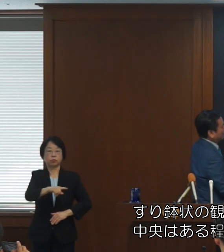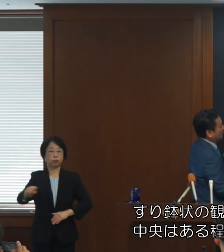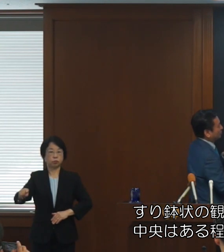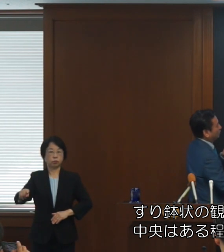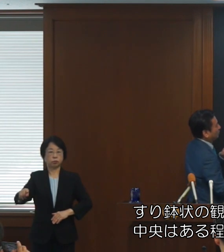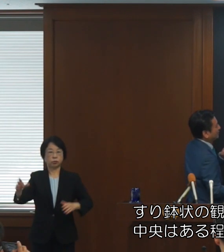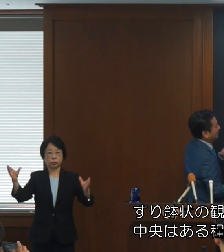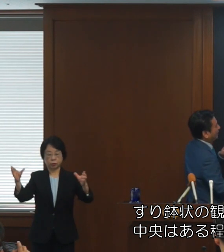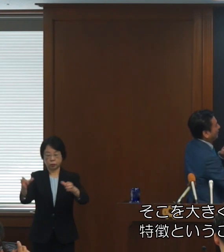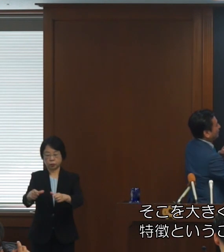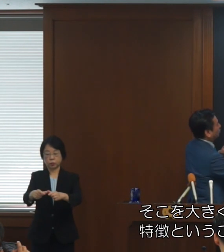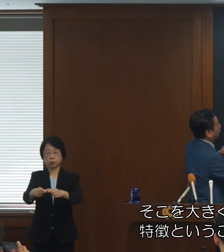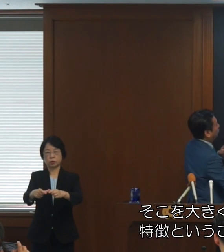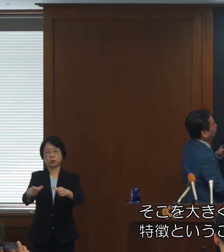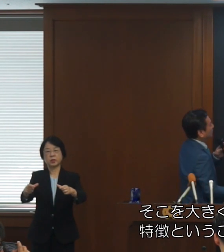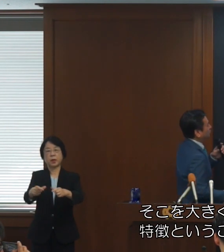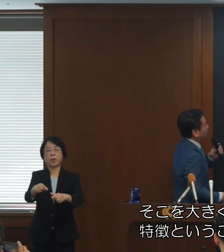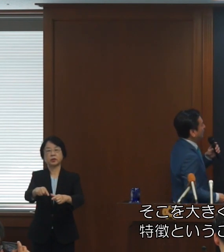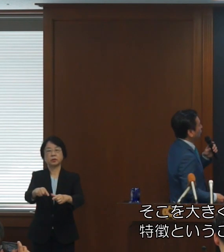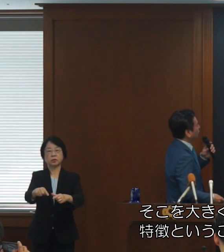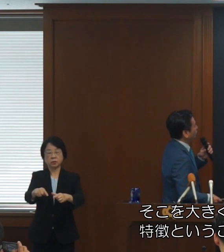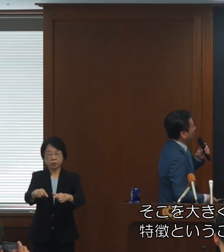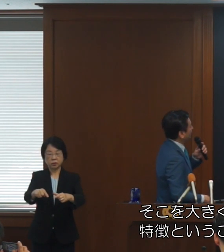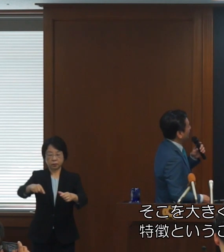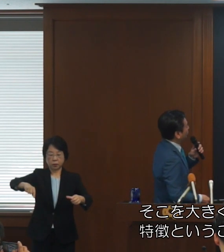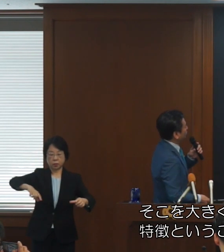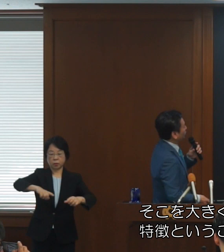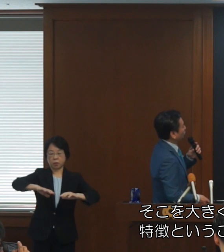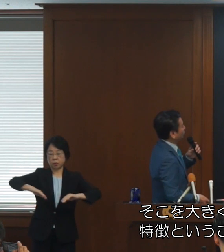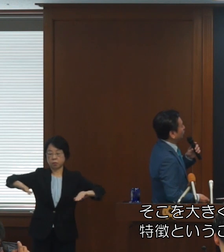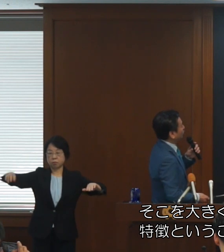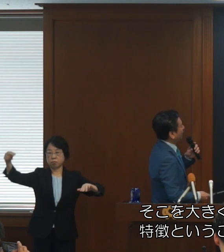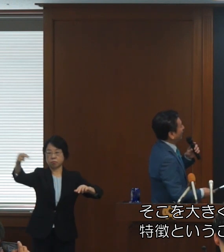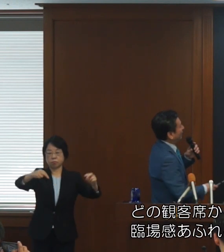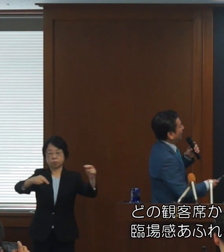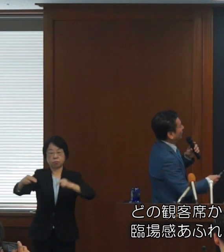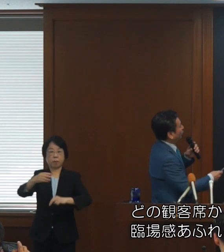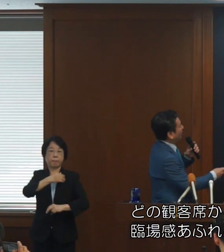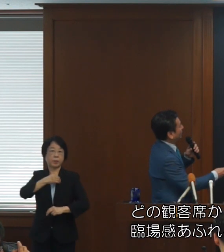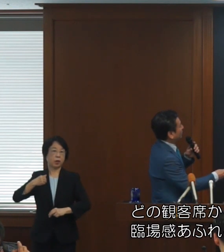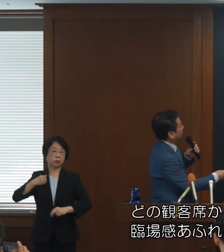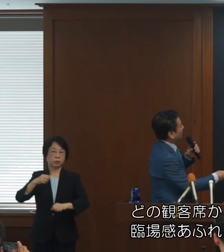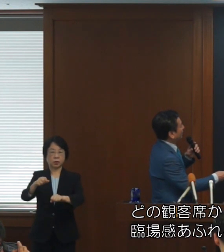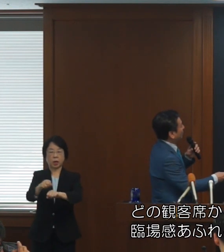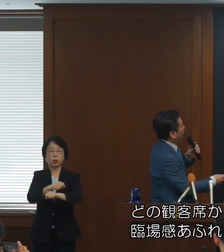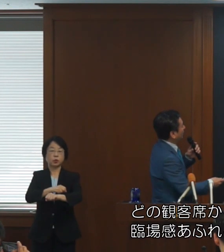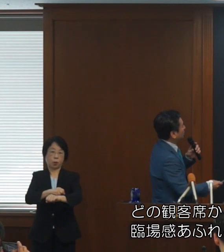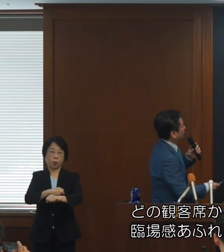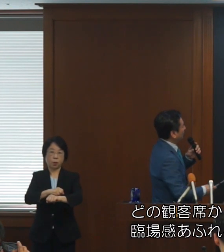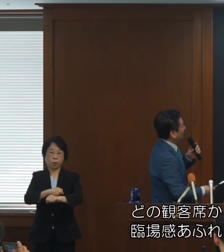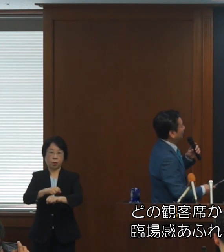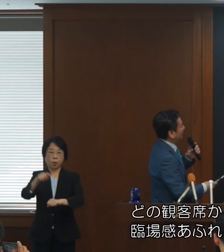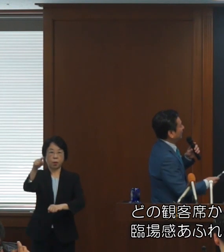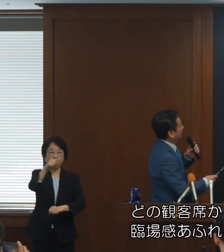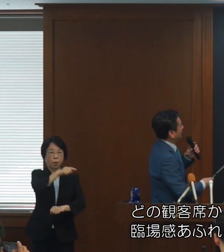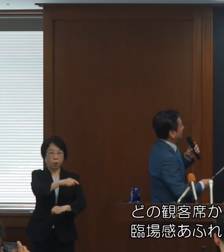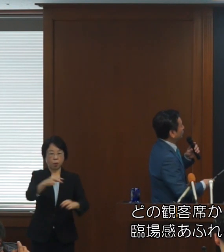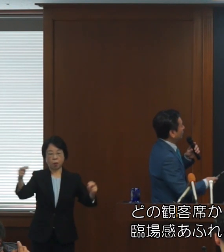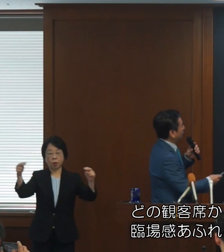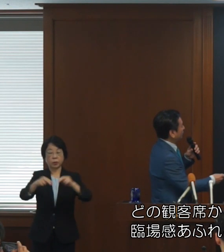ある程度狭くしておりましてそこを大きく取り囲むような形が特徴ということでどの観客からも見